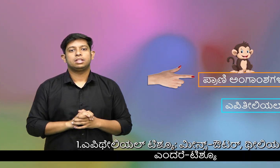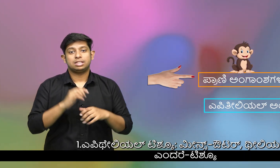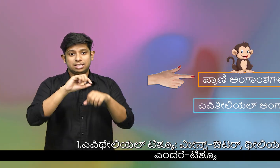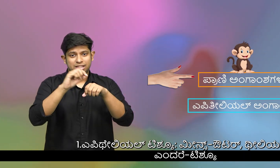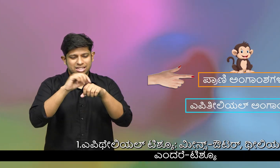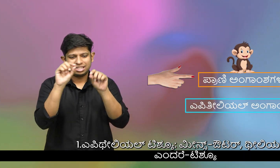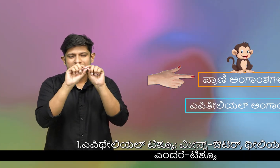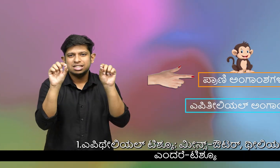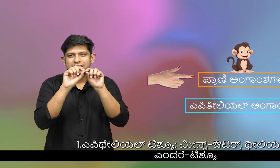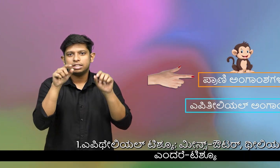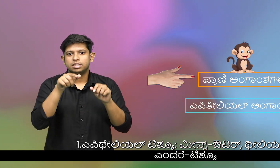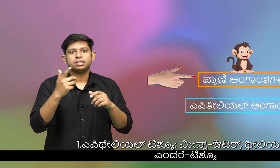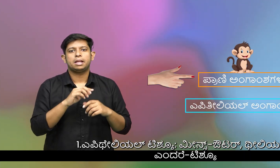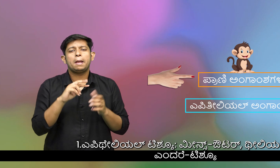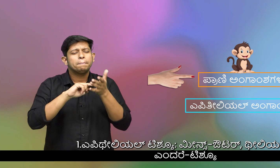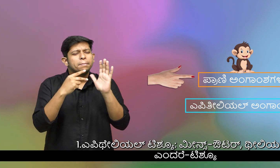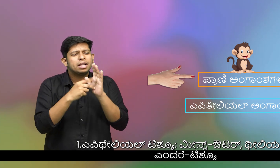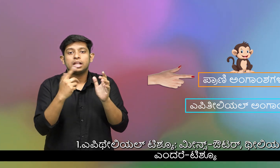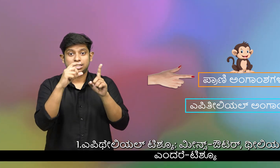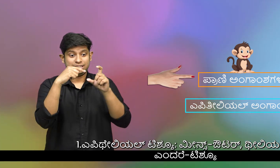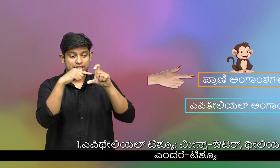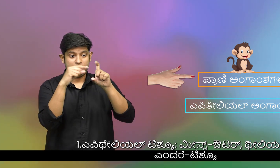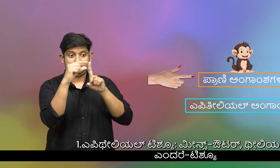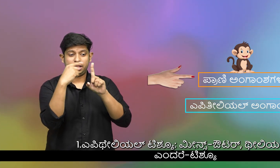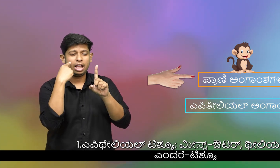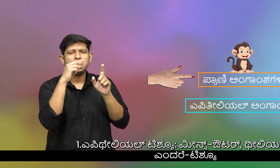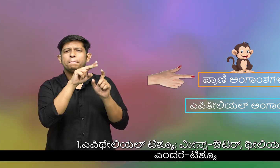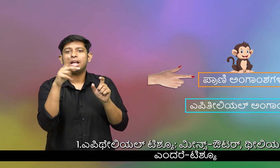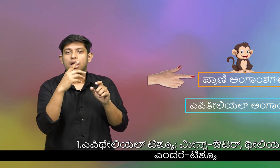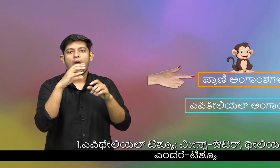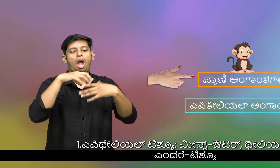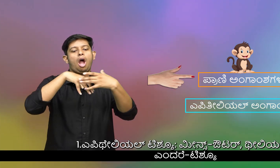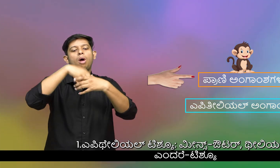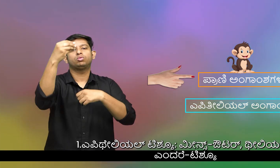ಎಪಿಥೀಲಿಯಂ ಟಿಶ್ಯೂ ಮೀನ್ಸ್ ಔಟರ್, ಥೀಲಿಯಂ ಎಂದರೆ ಟಿಶ್ಯೂ.